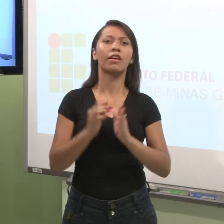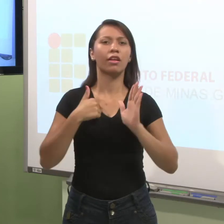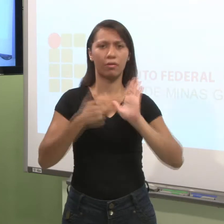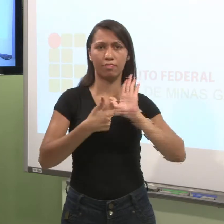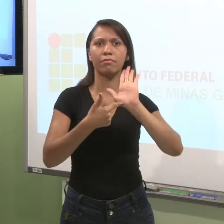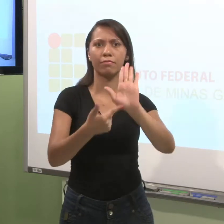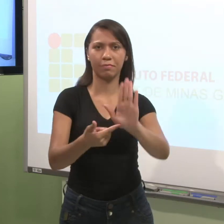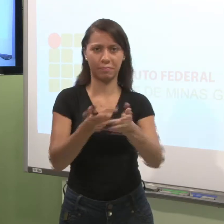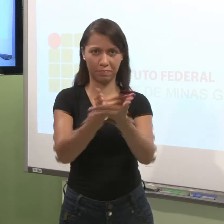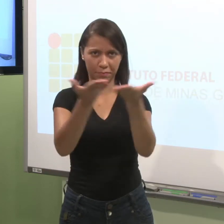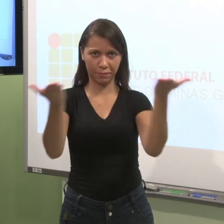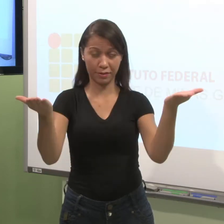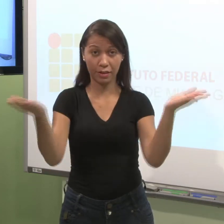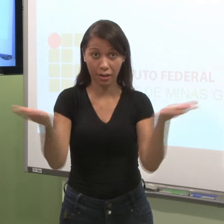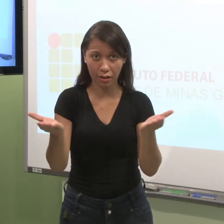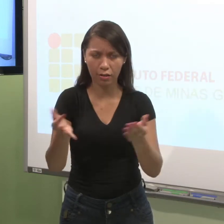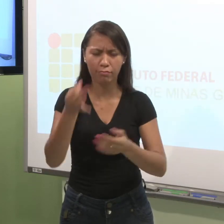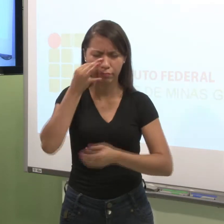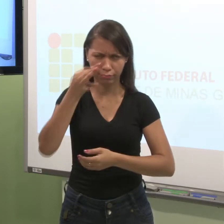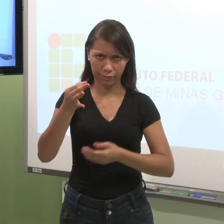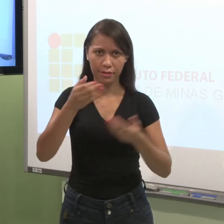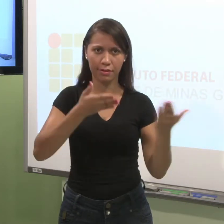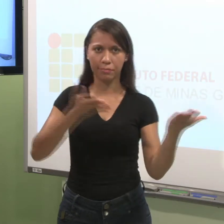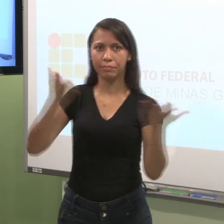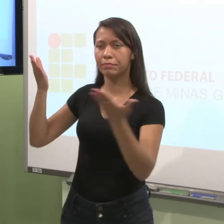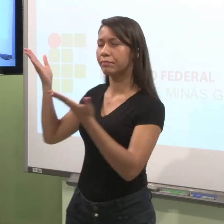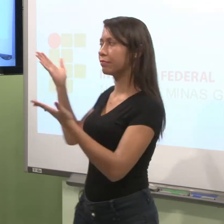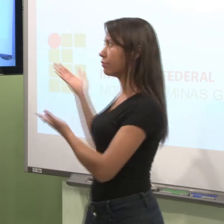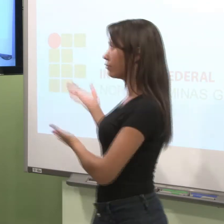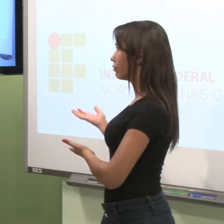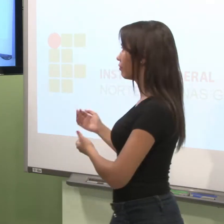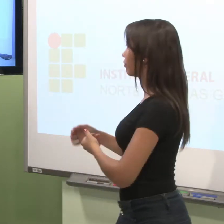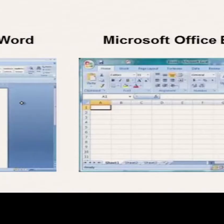vocês agora. Dá só uma olhadinha no slide.